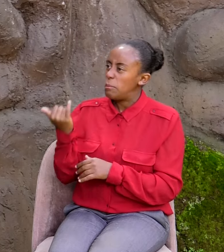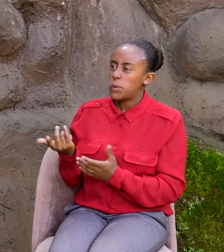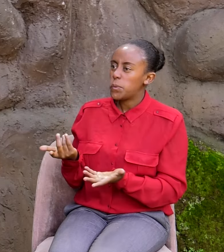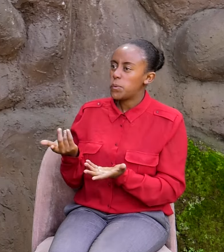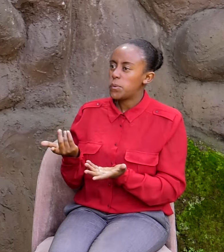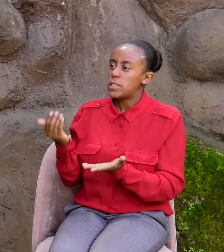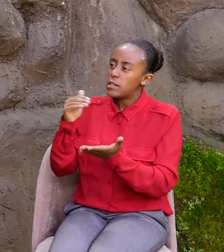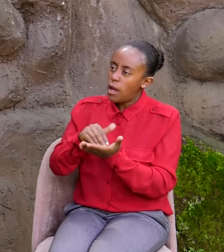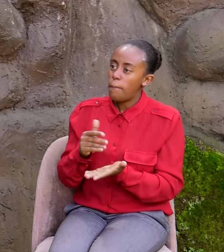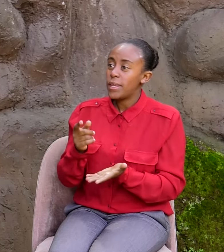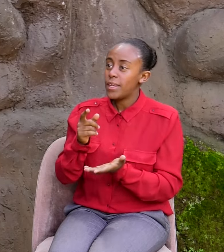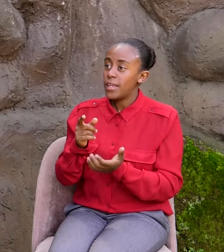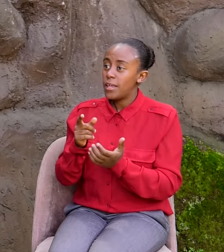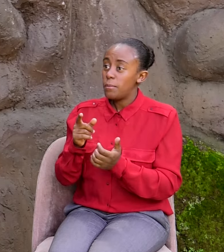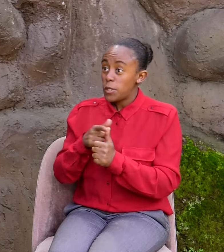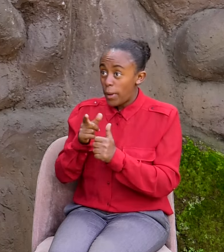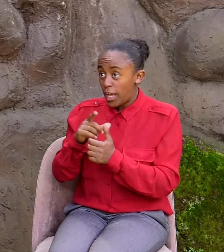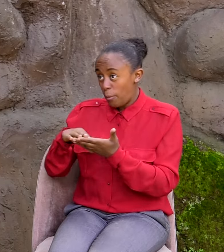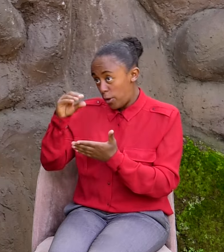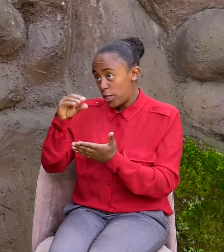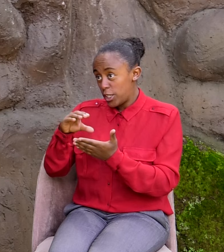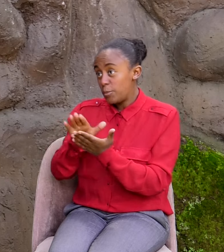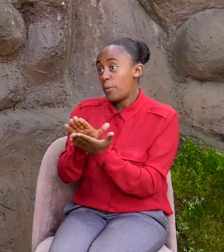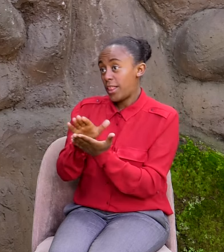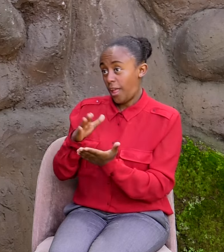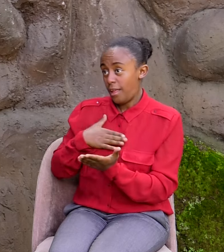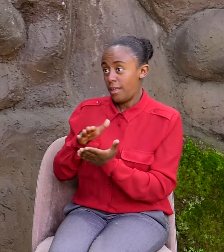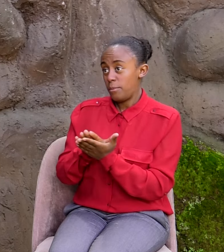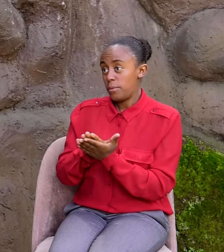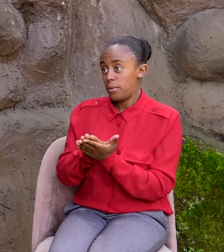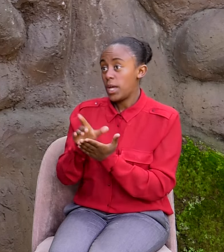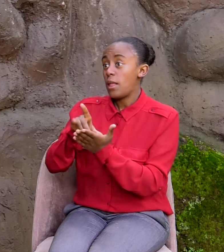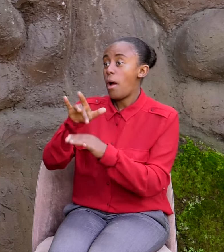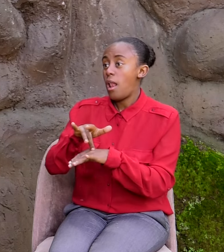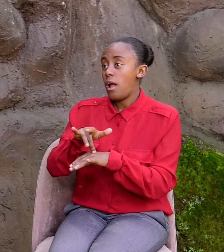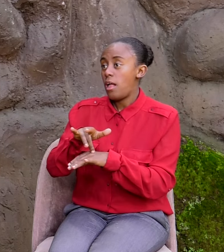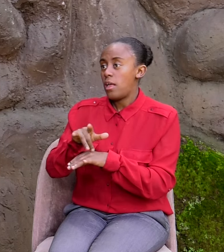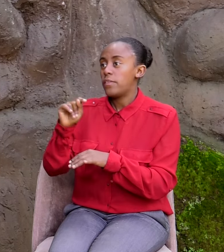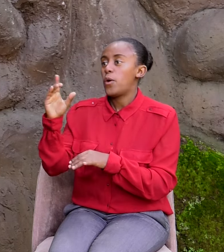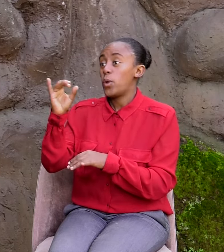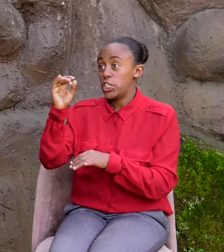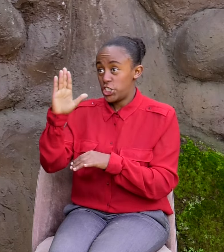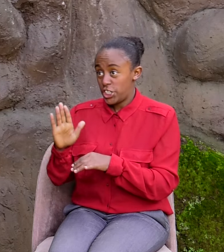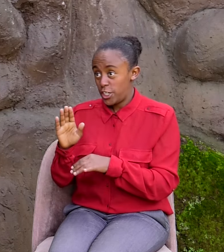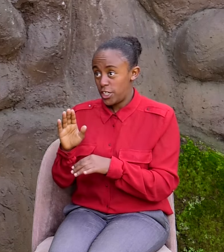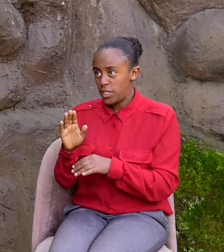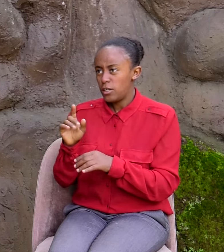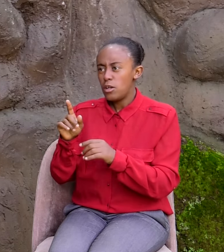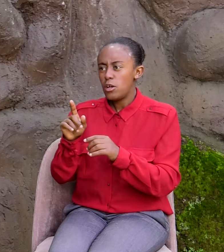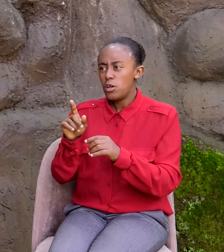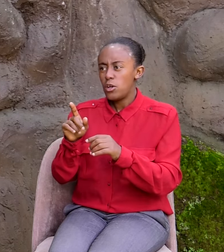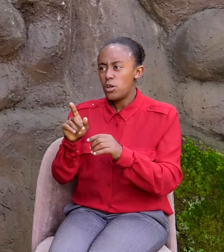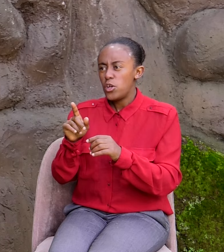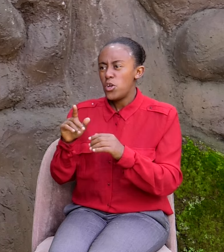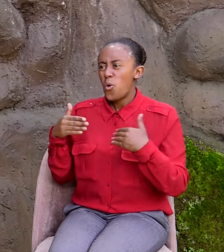ድጋሚ ሌላ እድል፣ ያ መጀመሪያ የተማርኩበት ትምህርት ቤት ማን ነው ከተማ ላይ ተኩሎች ማለት ነው፣ ከሱ ወጣ ብሎ